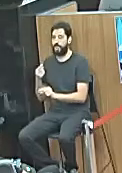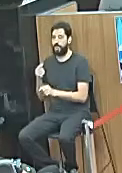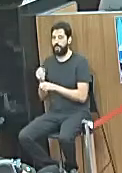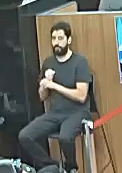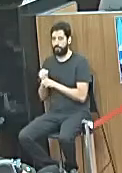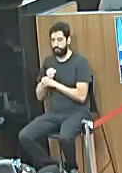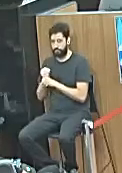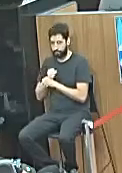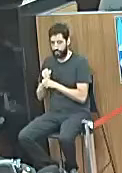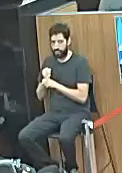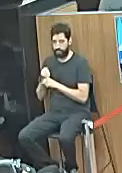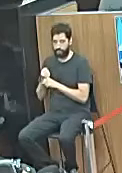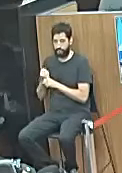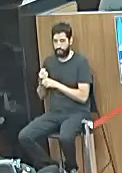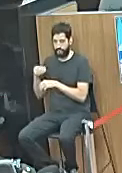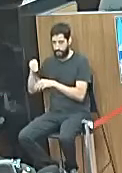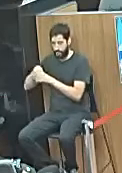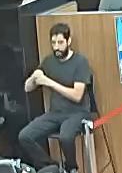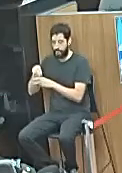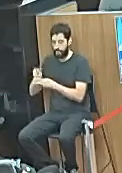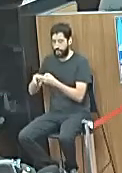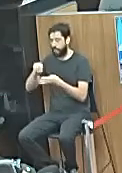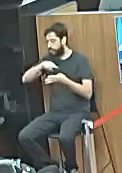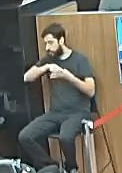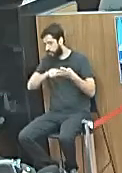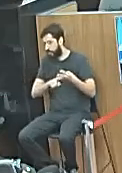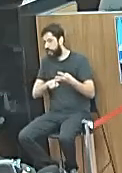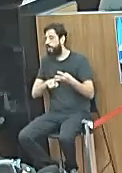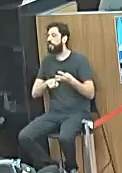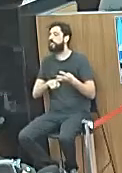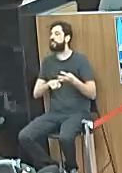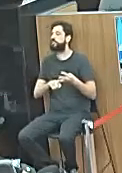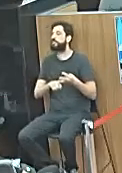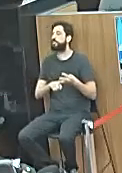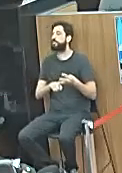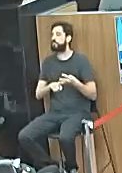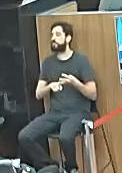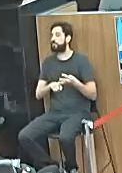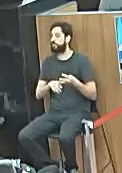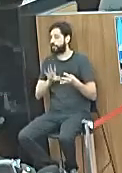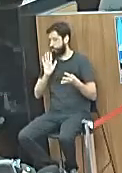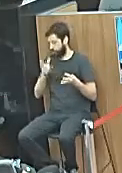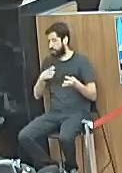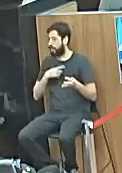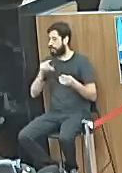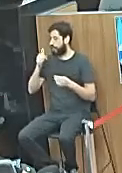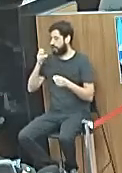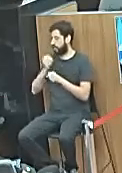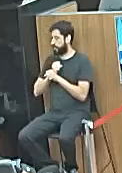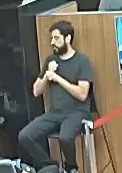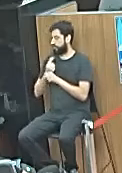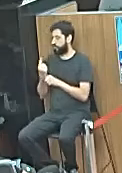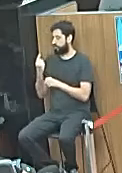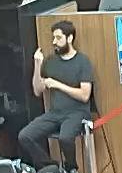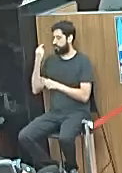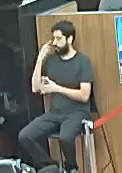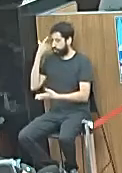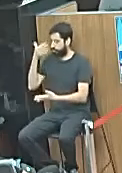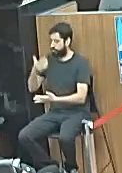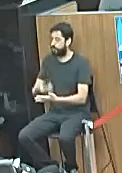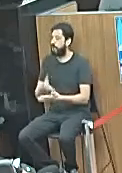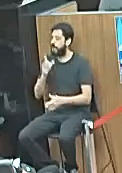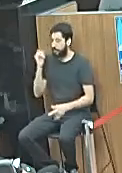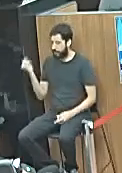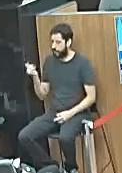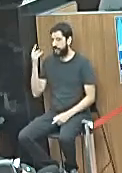caso é o programa presp esses quatro programas eles têm atuado como eu disse há 15 anos nessa proposta então da importância de a gente